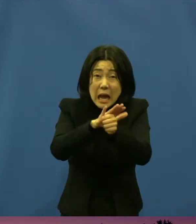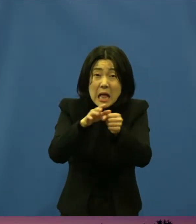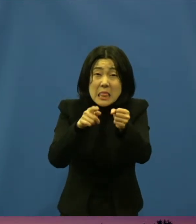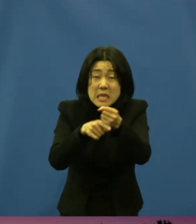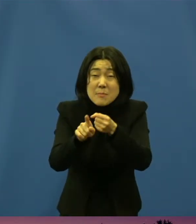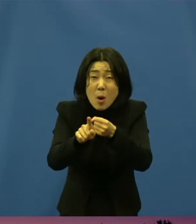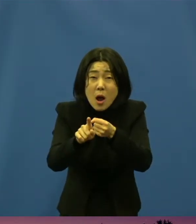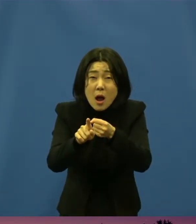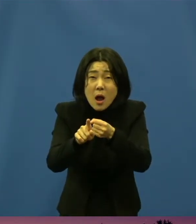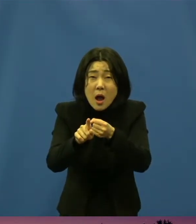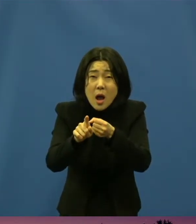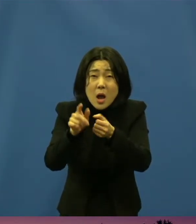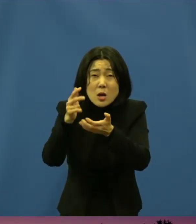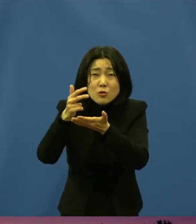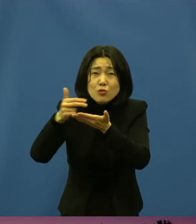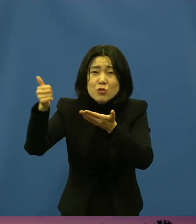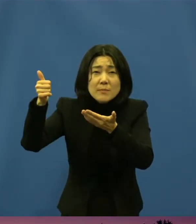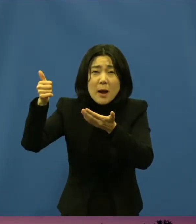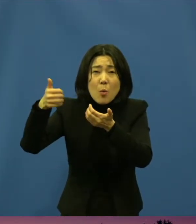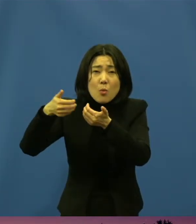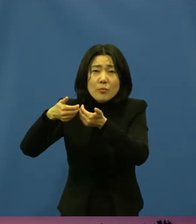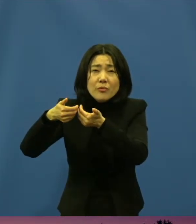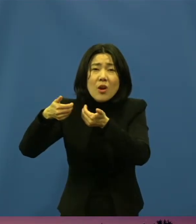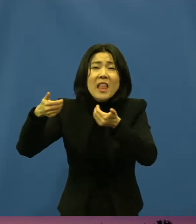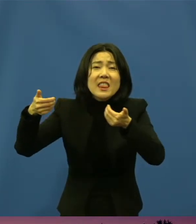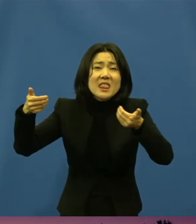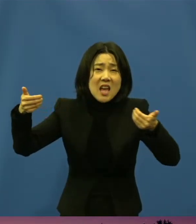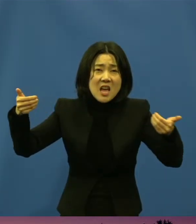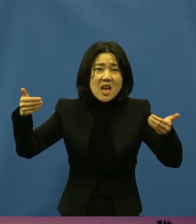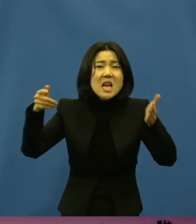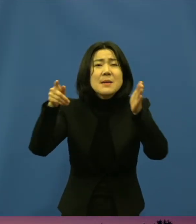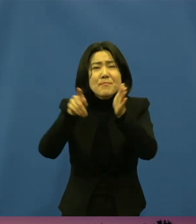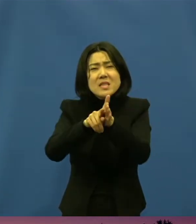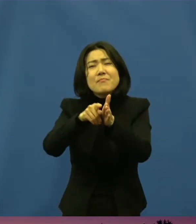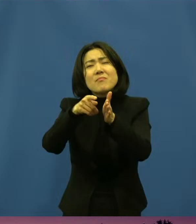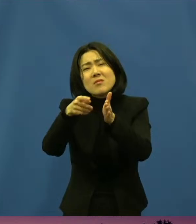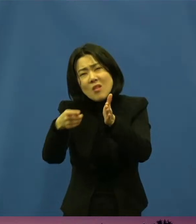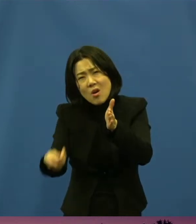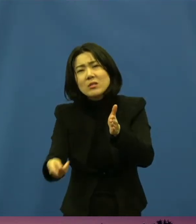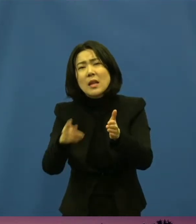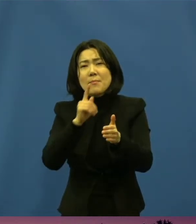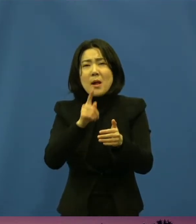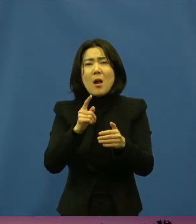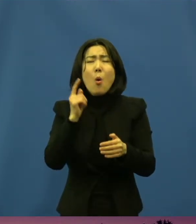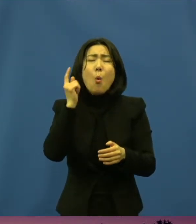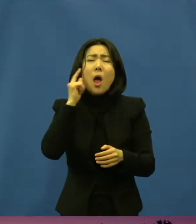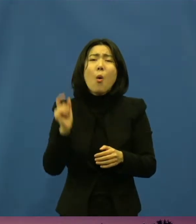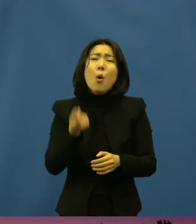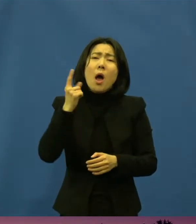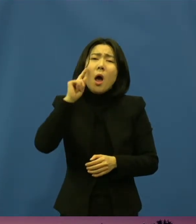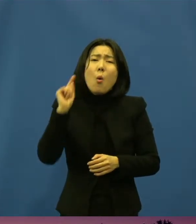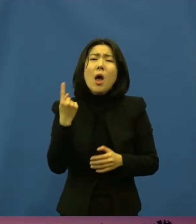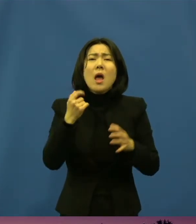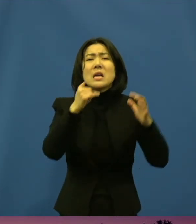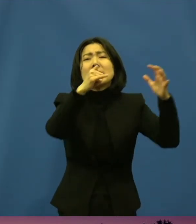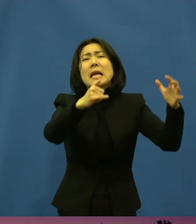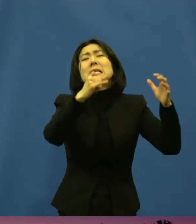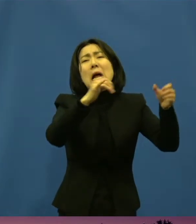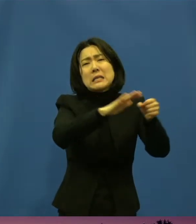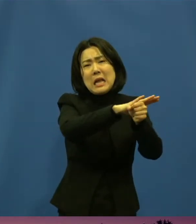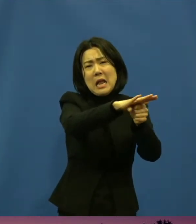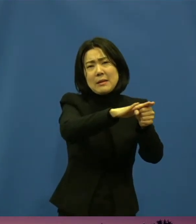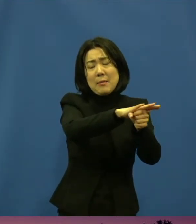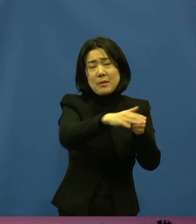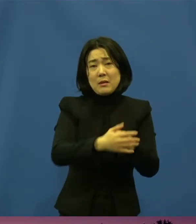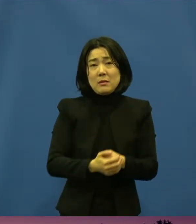그 원인은 뭐예요? 세상을 사랑했기 때문에. 그래서 요한은 오늘 선명하게 메시지를 줍니다.